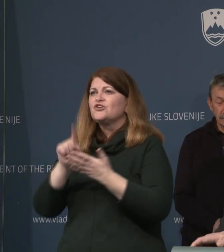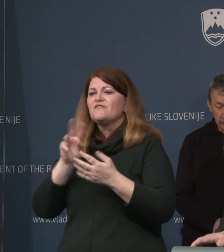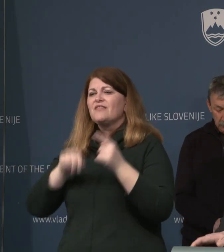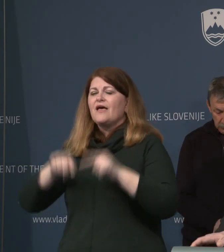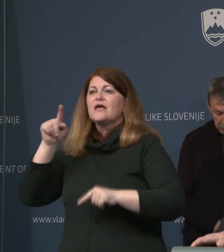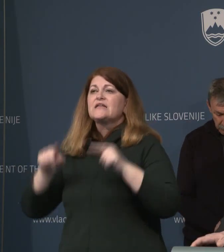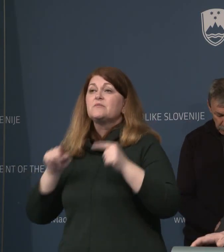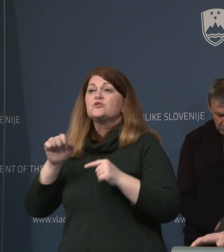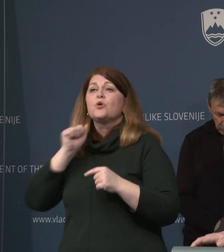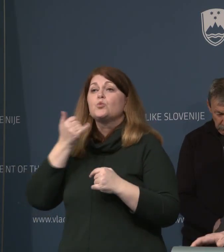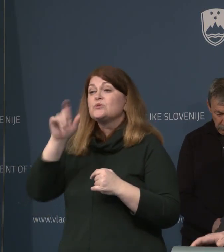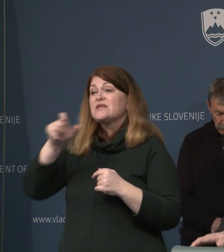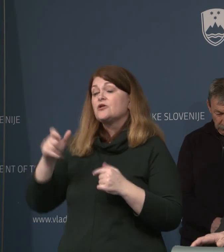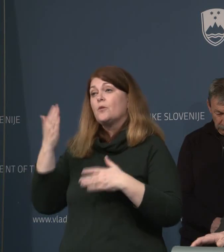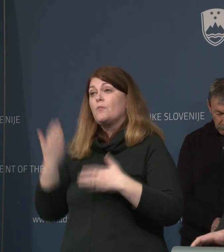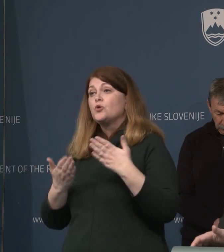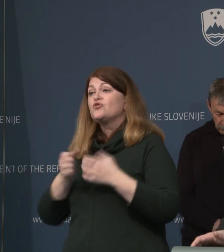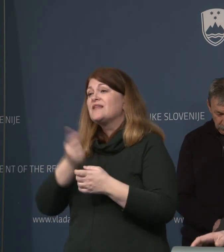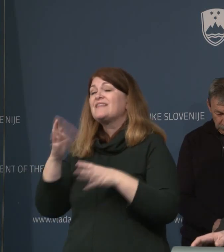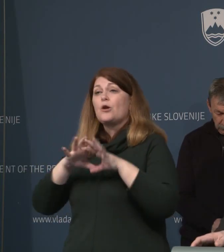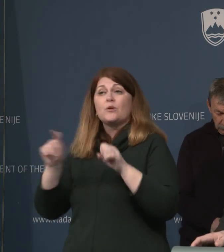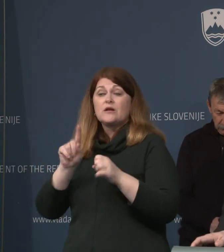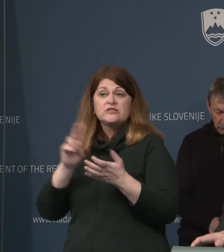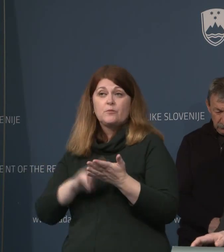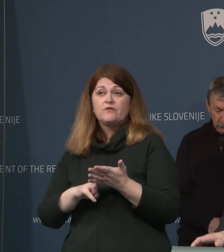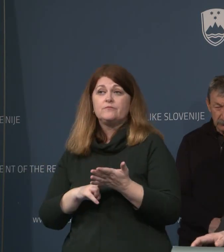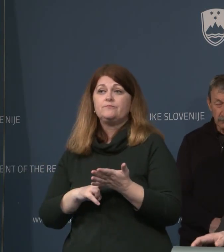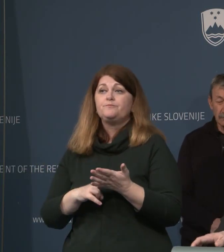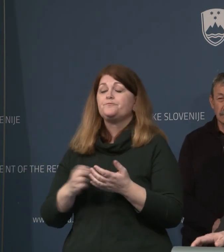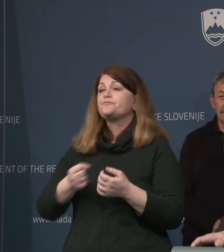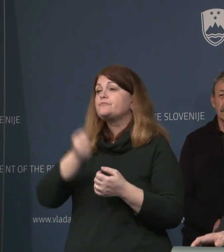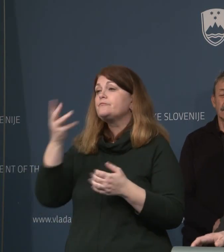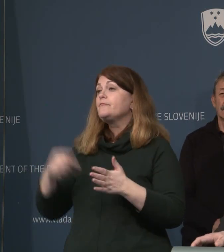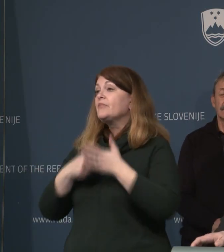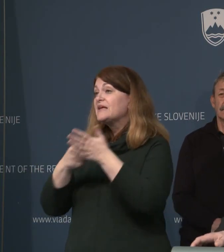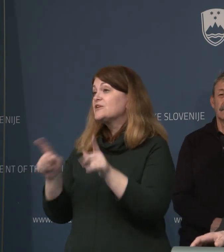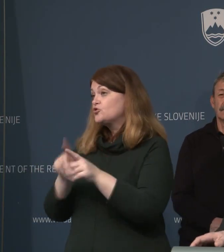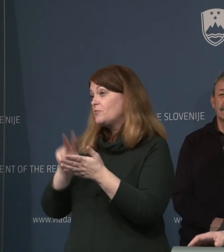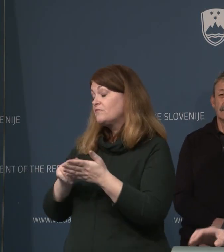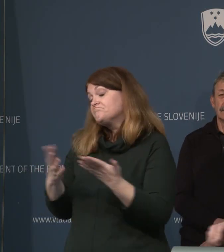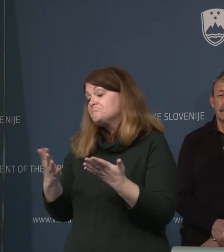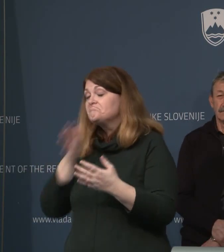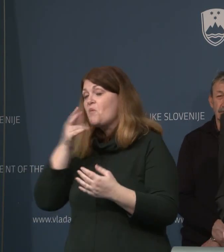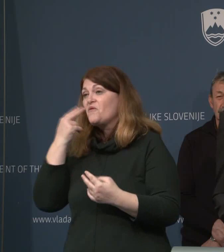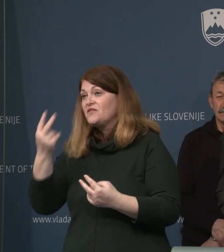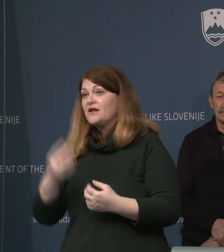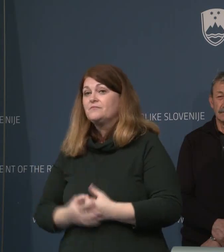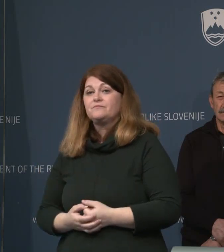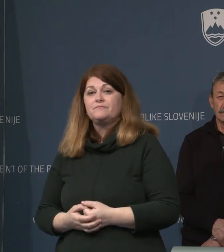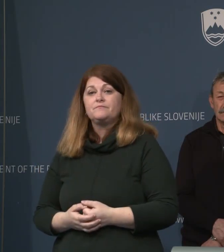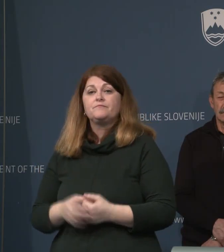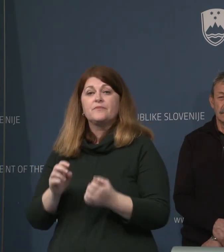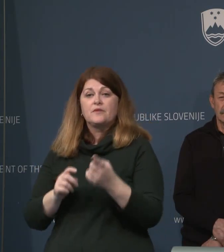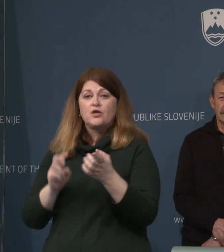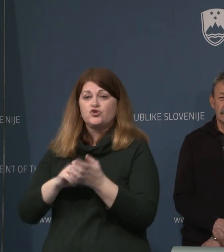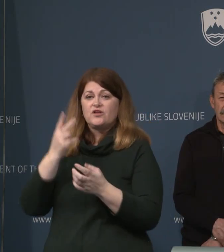razmerah, se vsakdo, mogoče nekateri ukrepe niso to pravi, nekateri se izkažejo kot pravi, bomo videli. Še dve